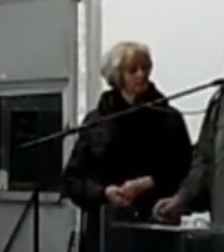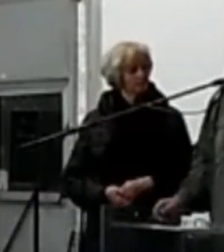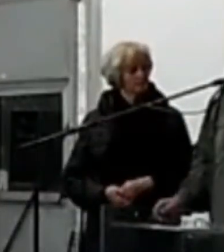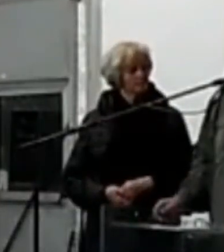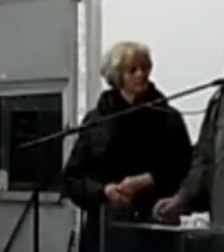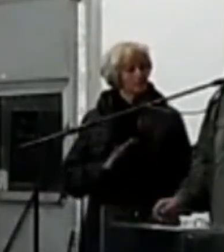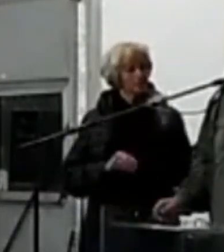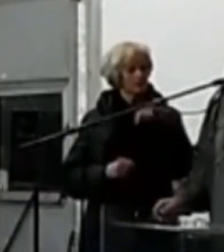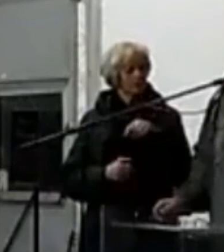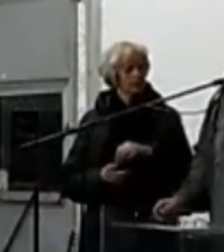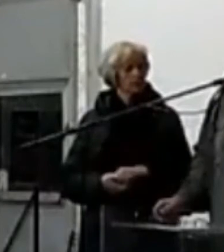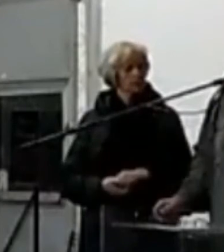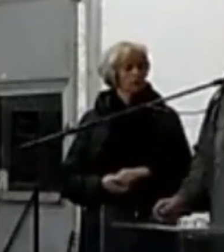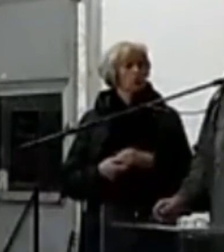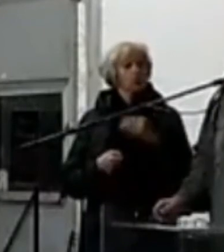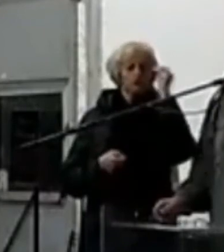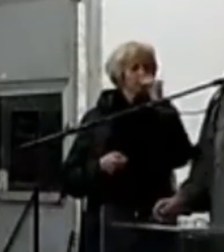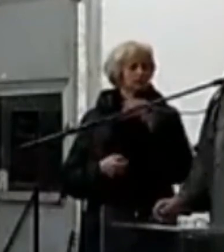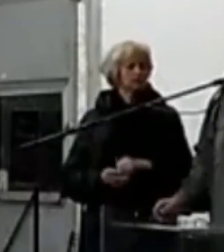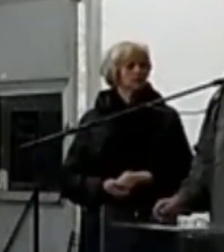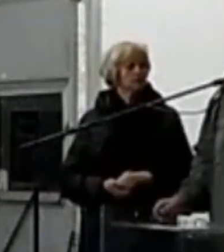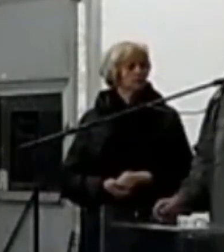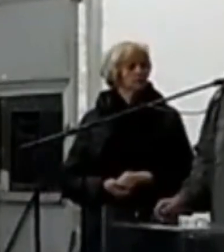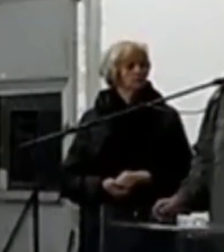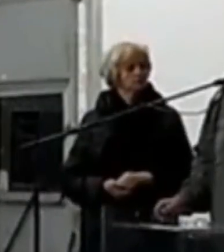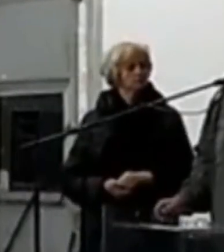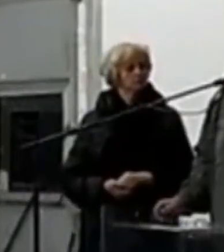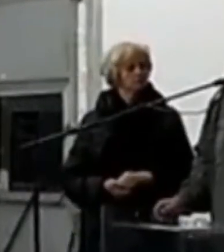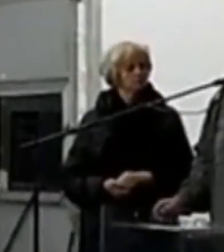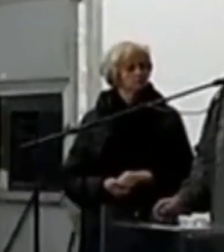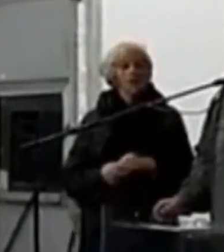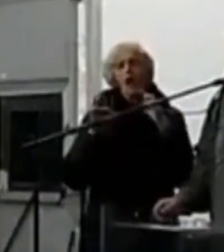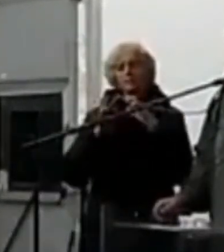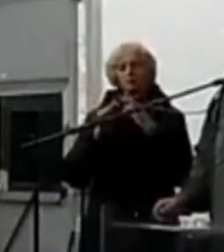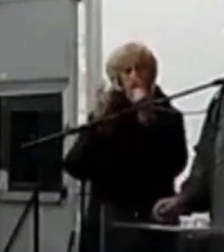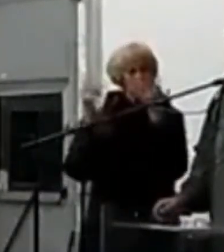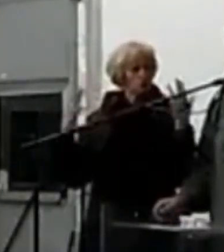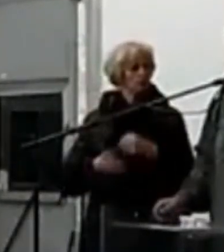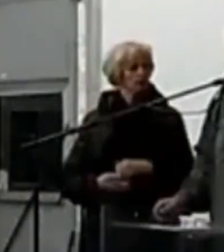Prije nas u biodiverzitetu su bolje samo amazonske šume.